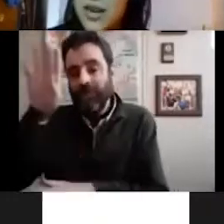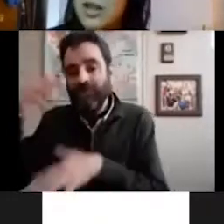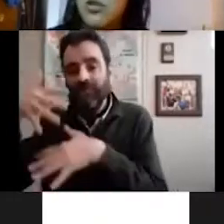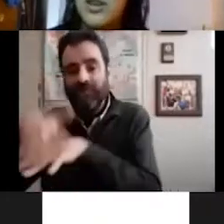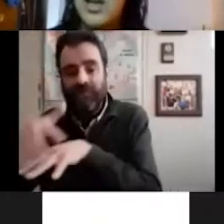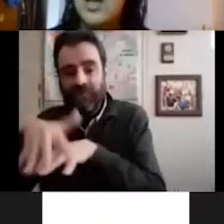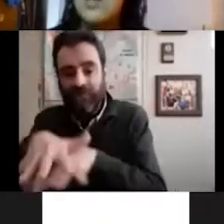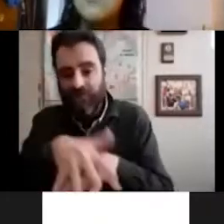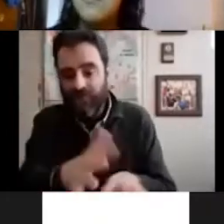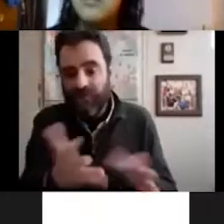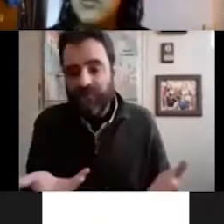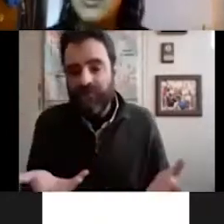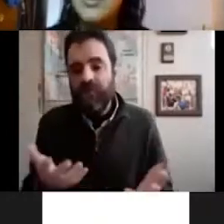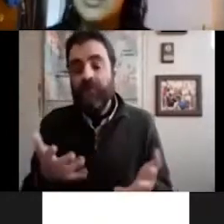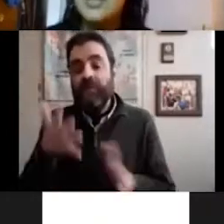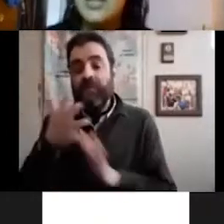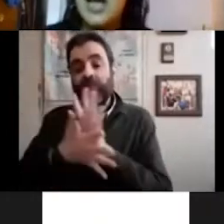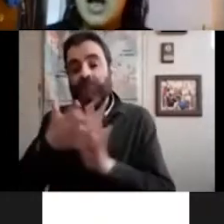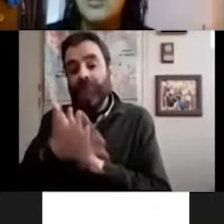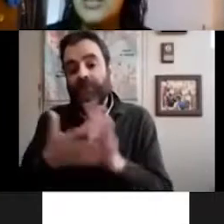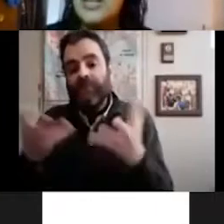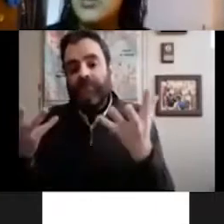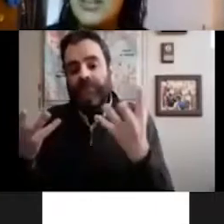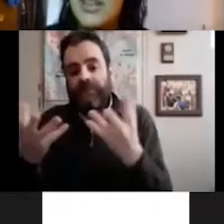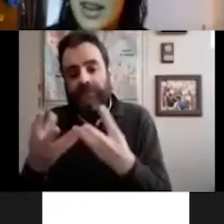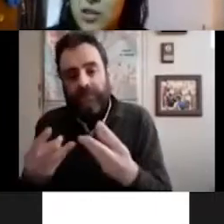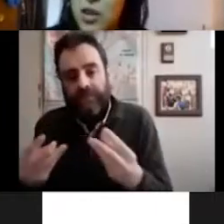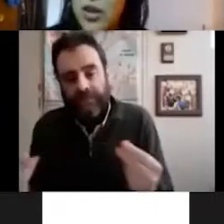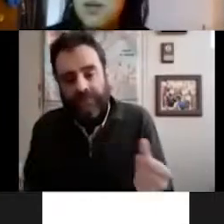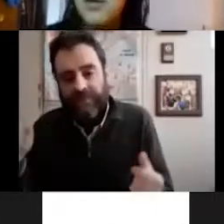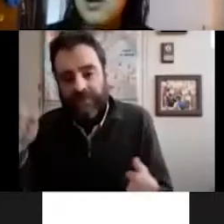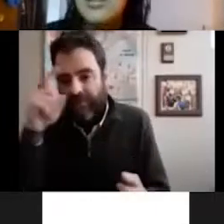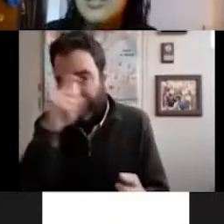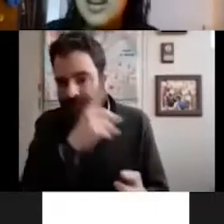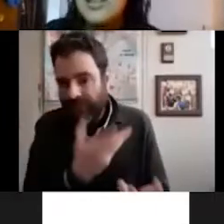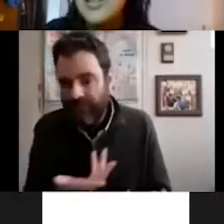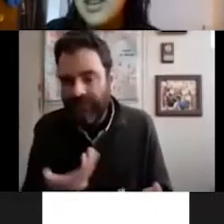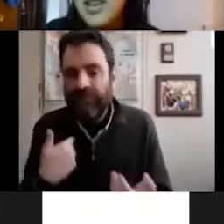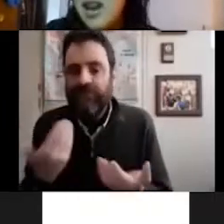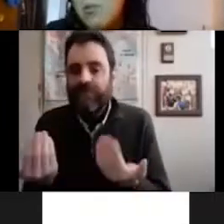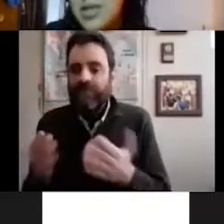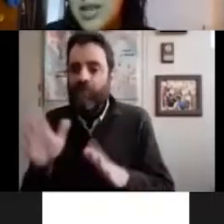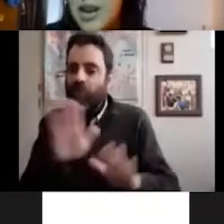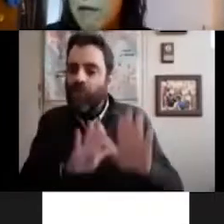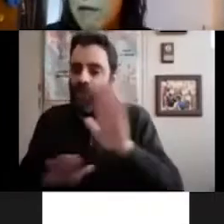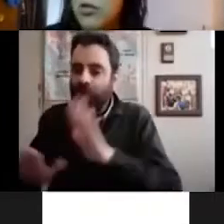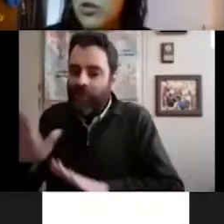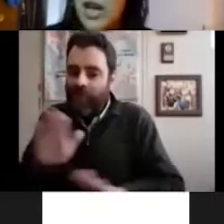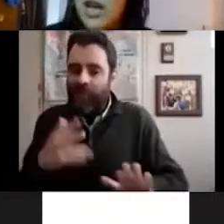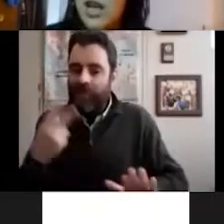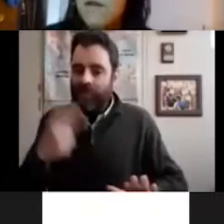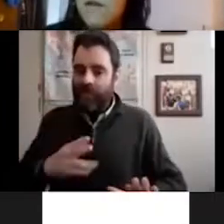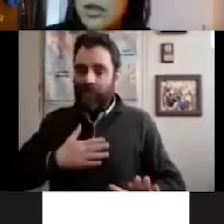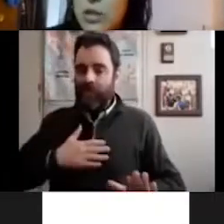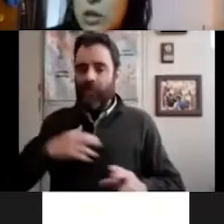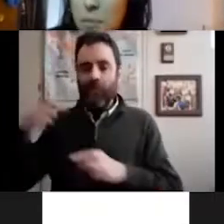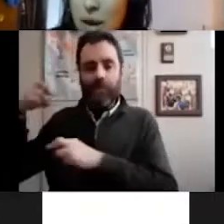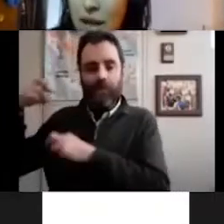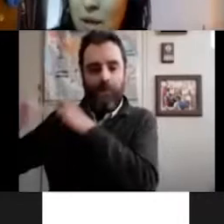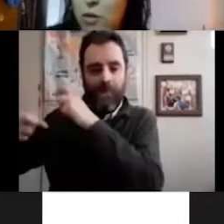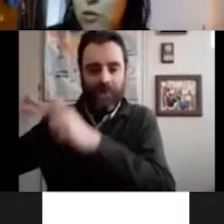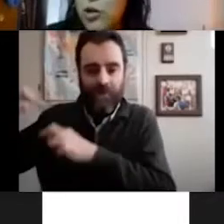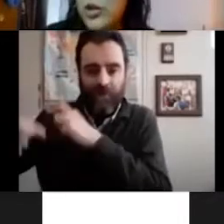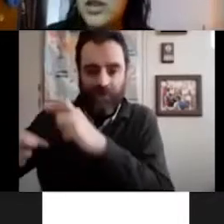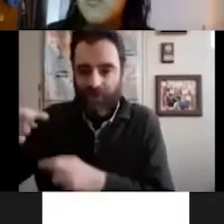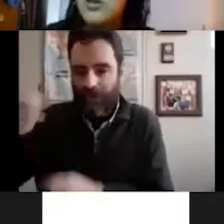están cerrando, que hay una disminución y que se está aumentando la integración, pero la lengua de señas en este fondo está yéndose como